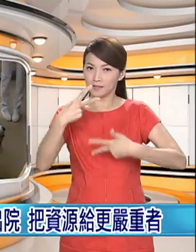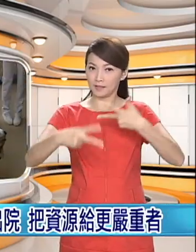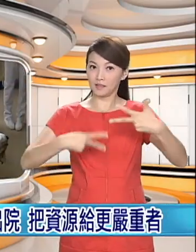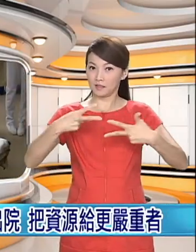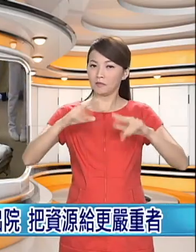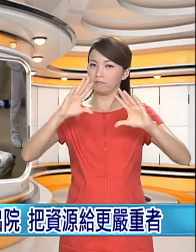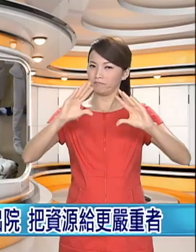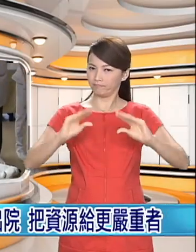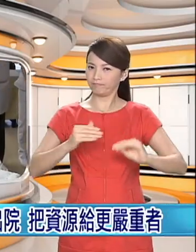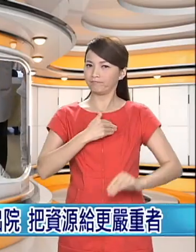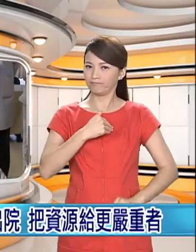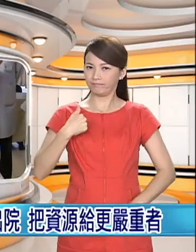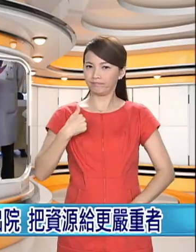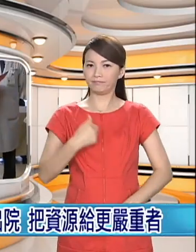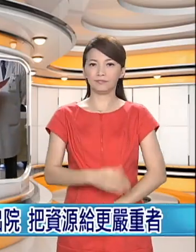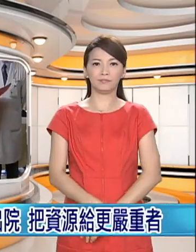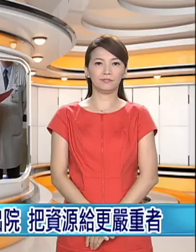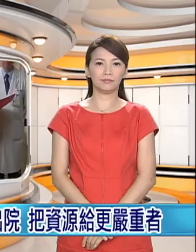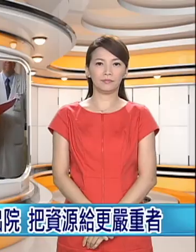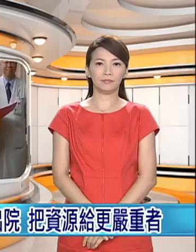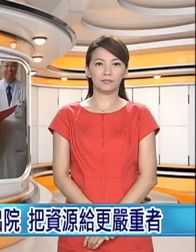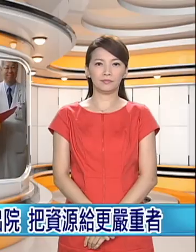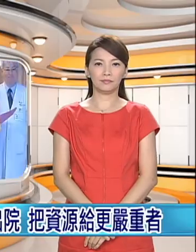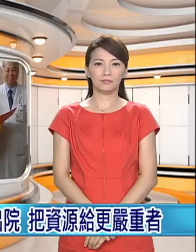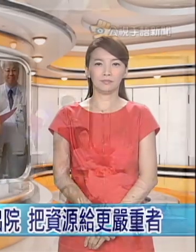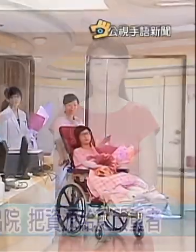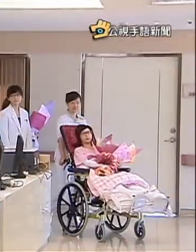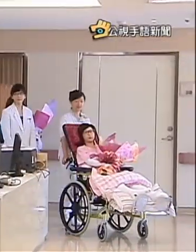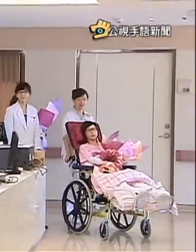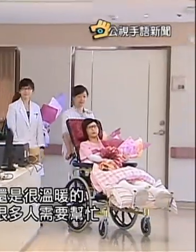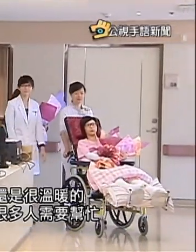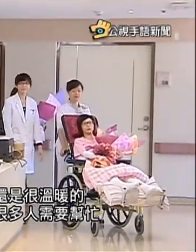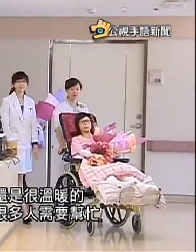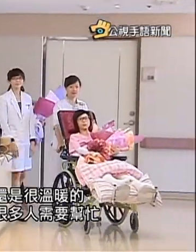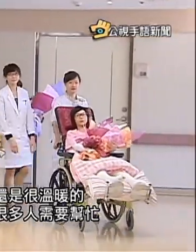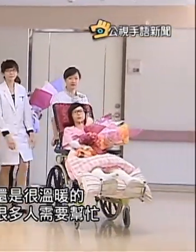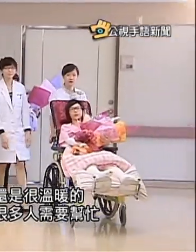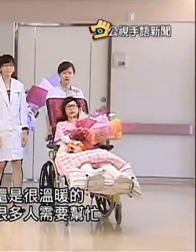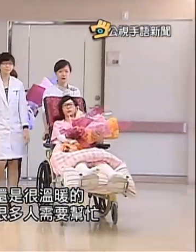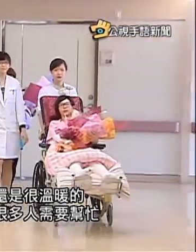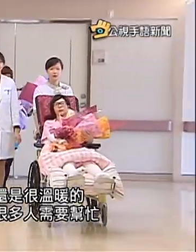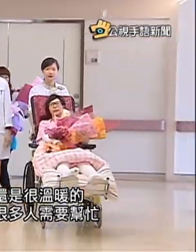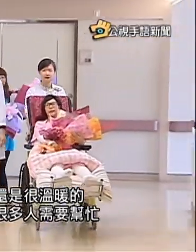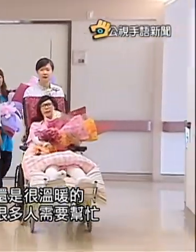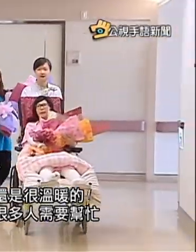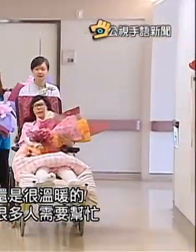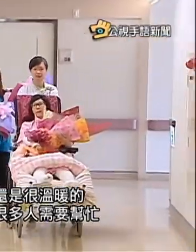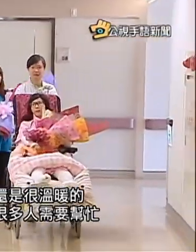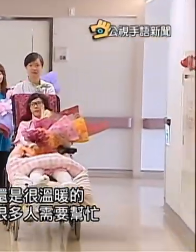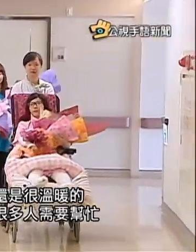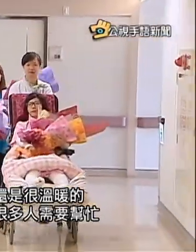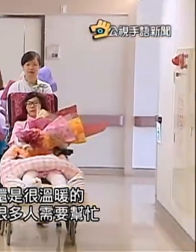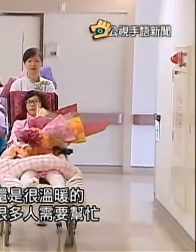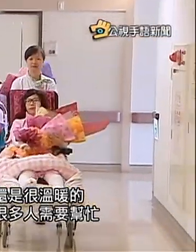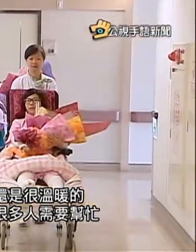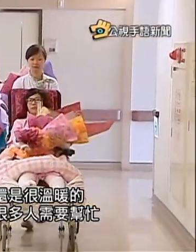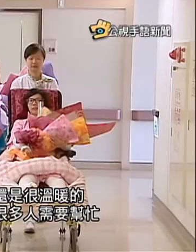再经2周治疗就可以复原。 台湾还是很温暖的，还是有很多人需要帮忙这样